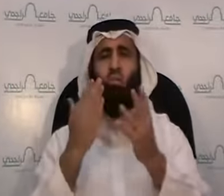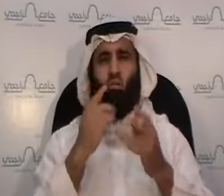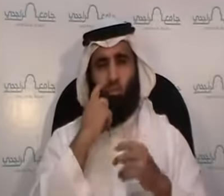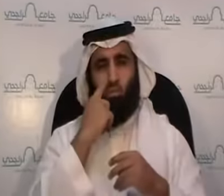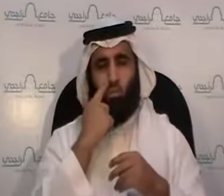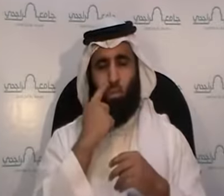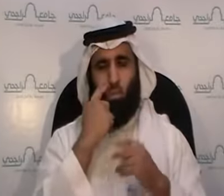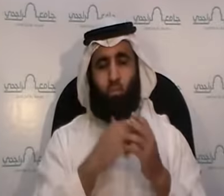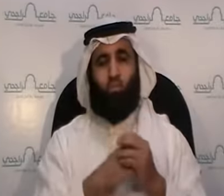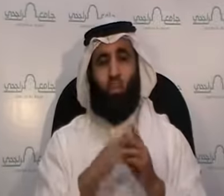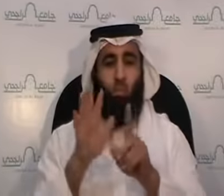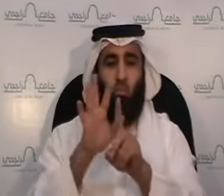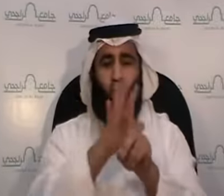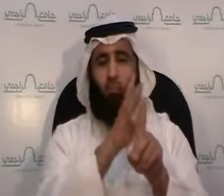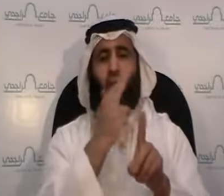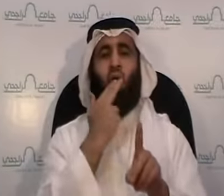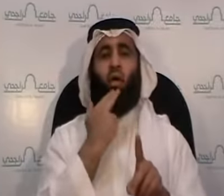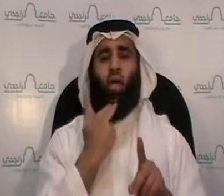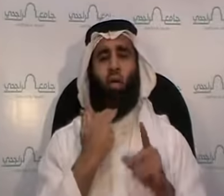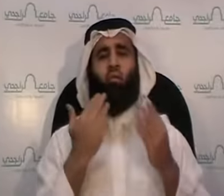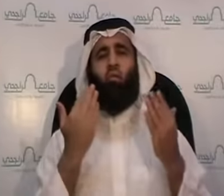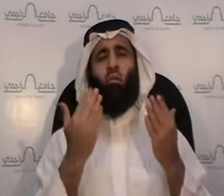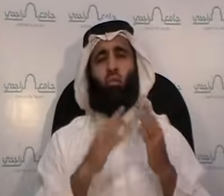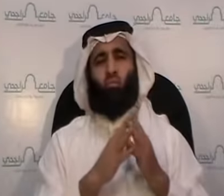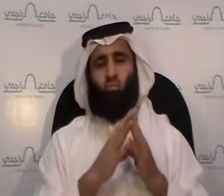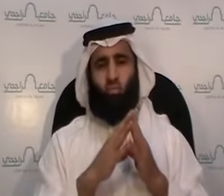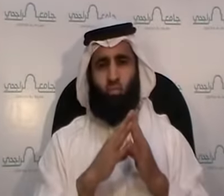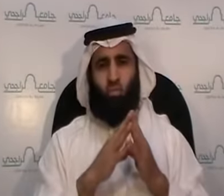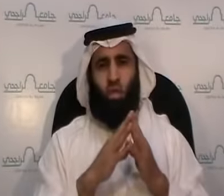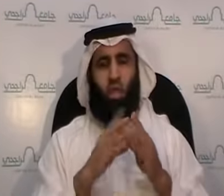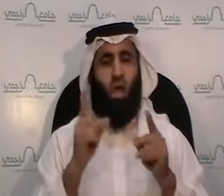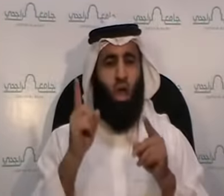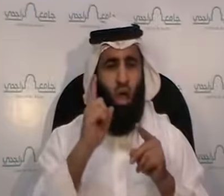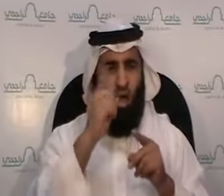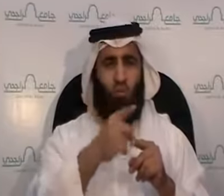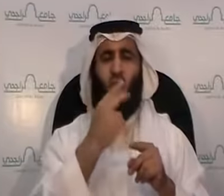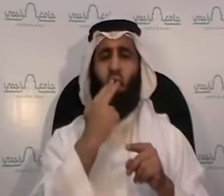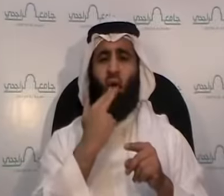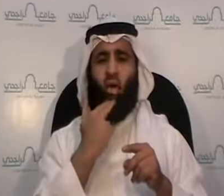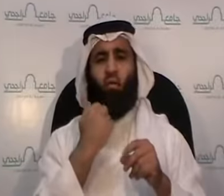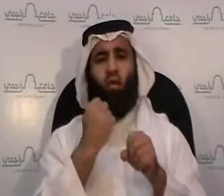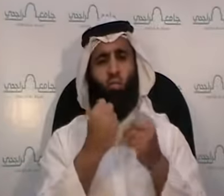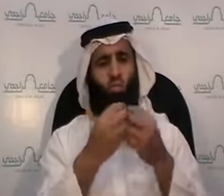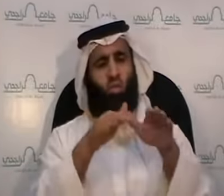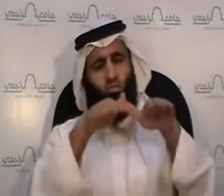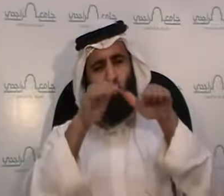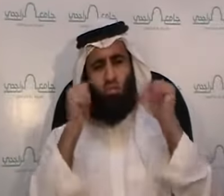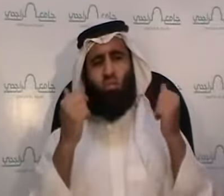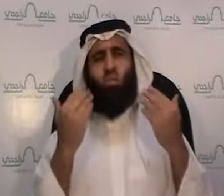ارزقه البطانة الصالحة الناصحة التي تأمره بالخير وتدله عليه، وجنبه بطانة السوء يا رب